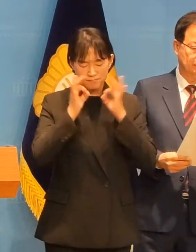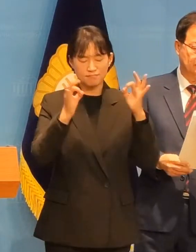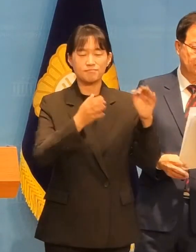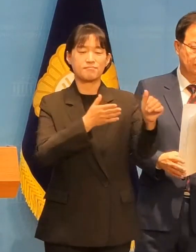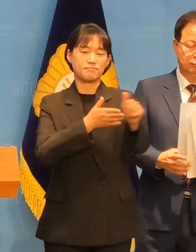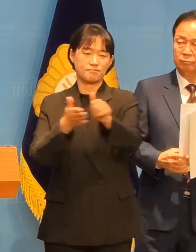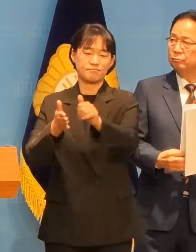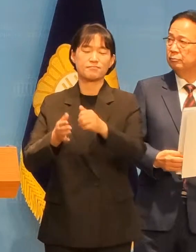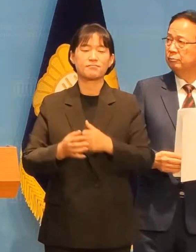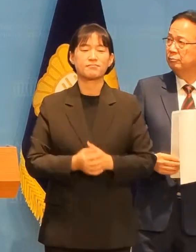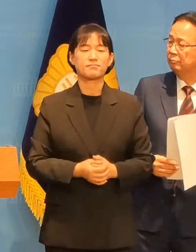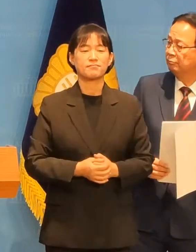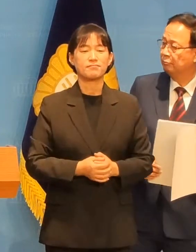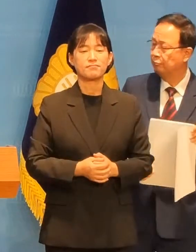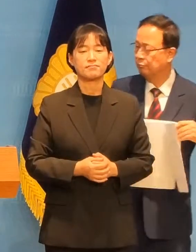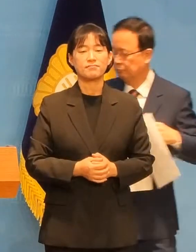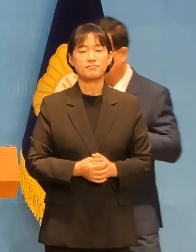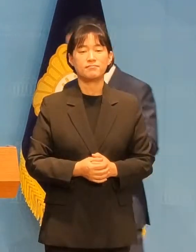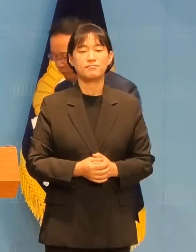간곡히 요청드립니다.